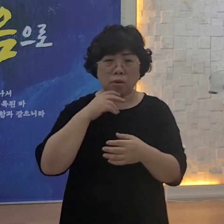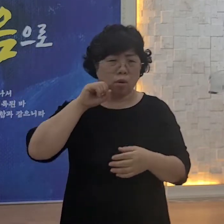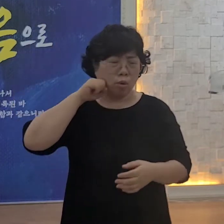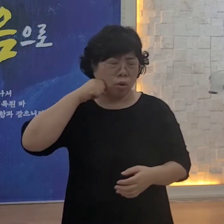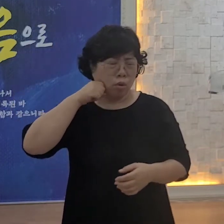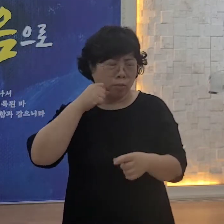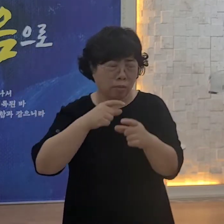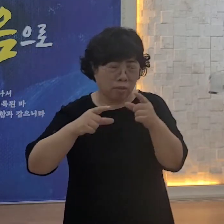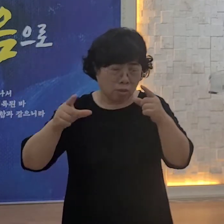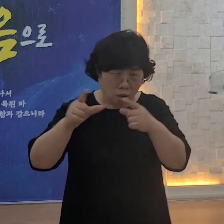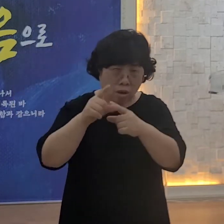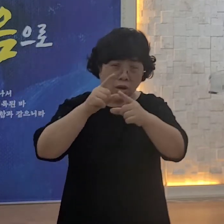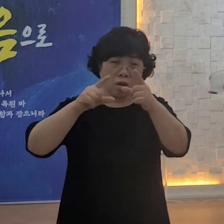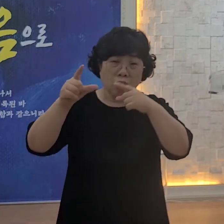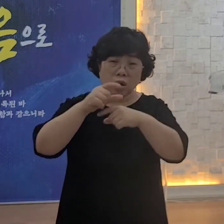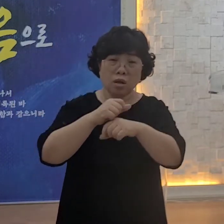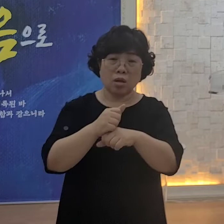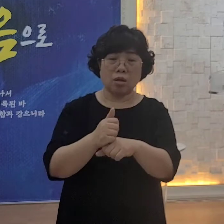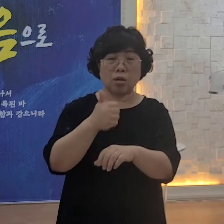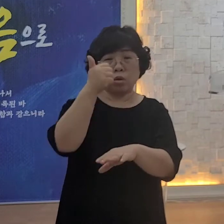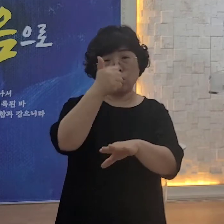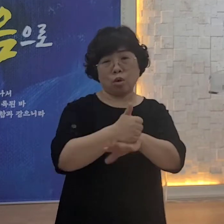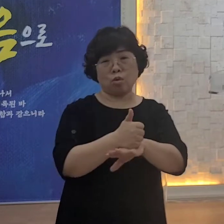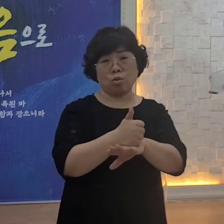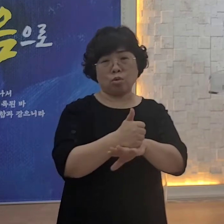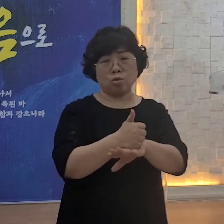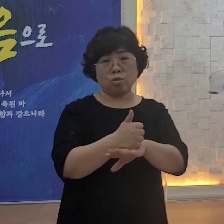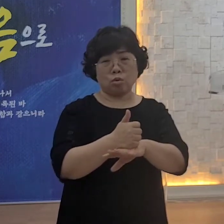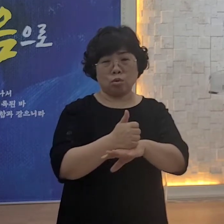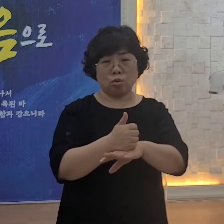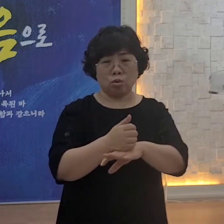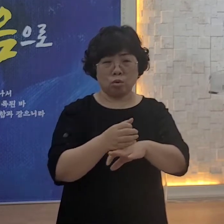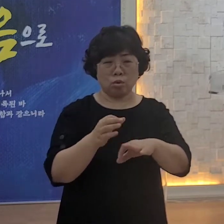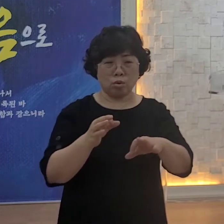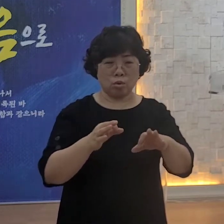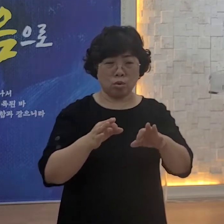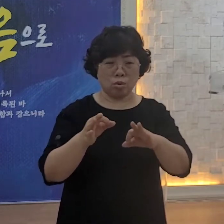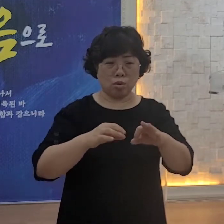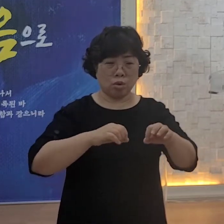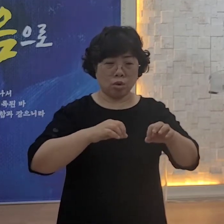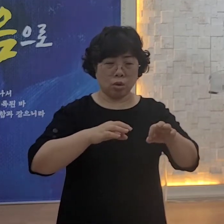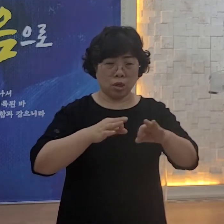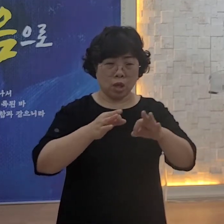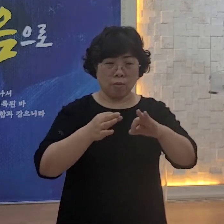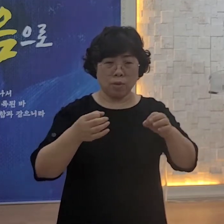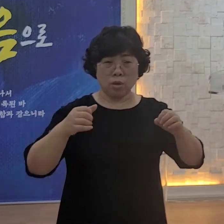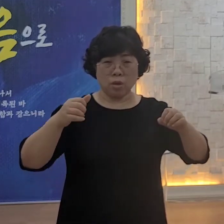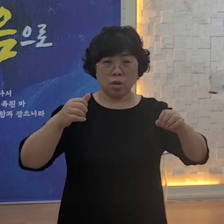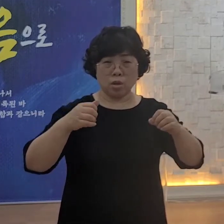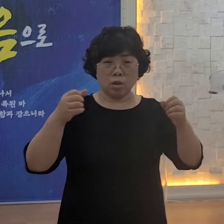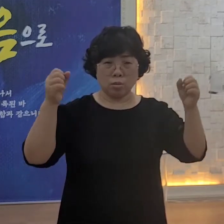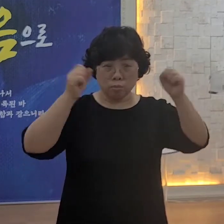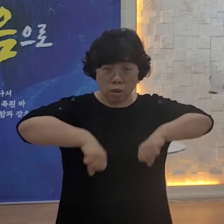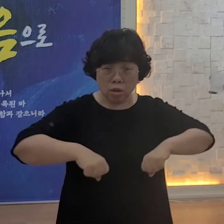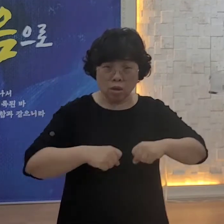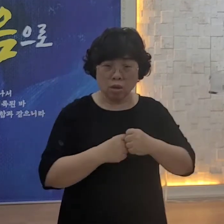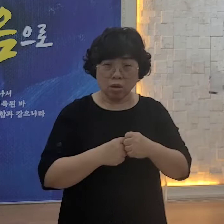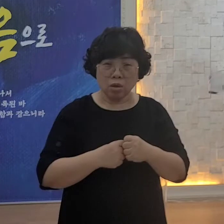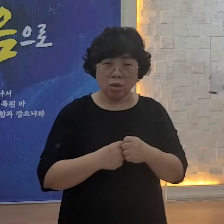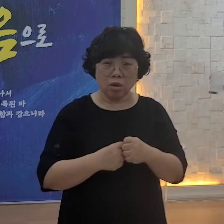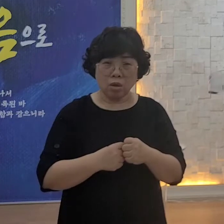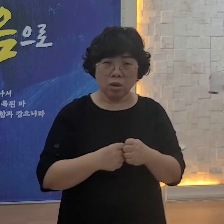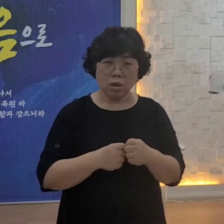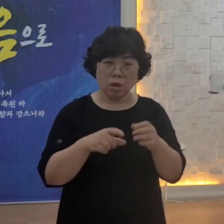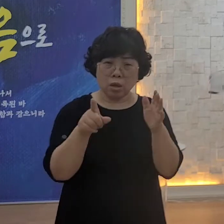어려움을 더하다가 결국은 사업이 부도가 또 신용불량자가 되고